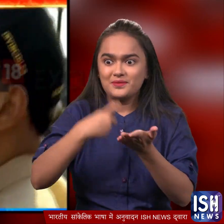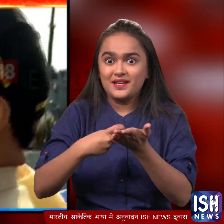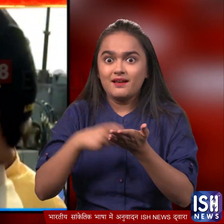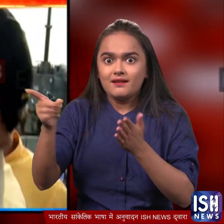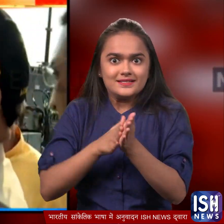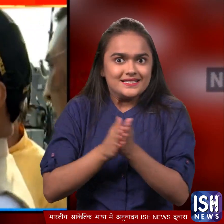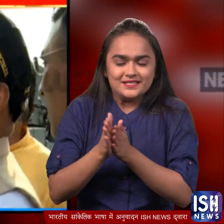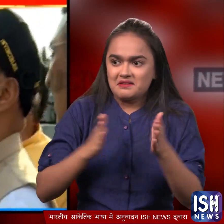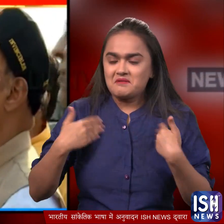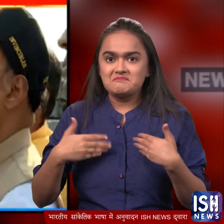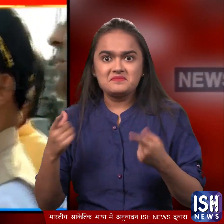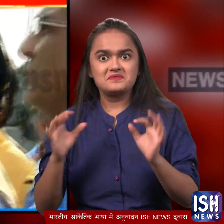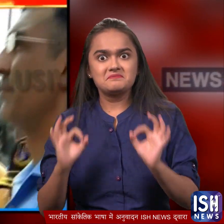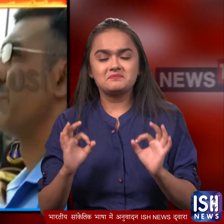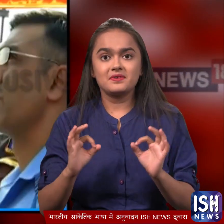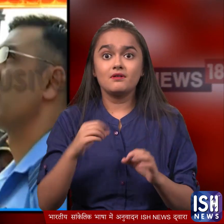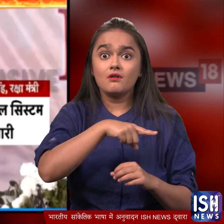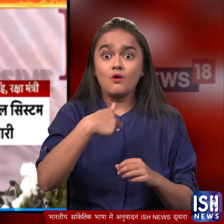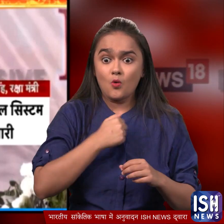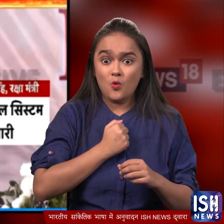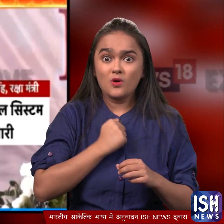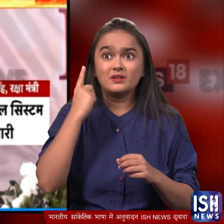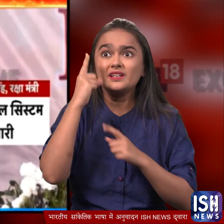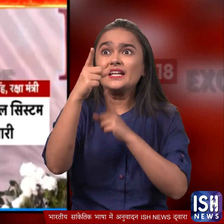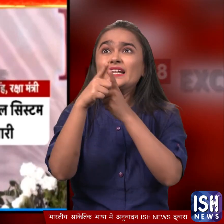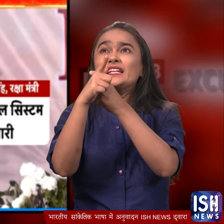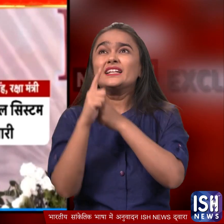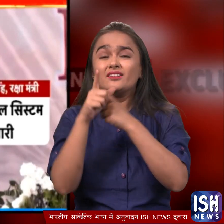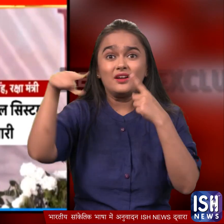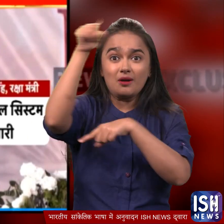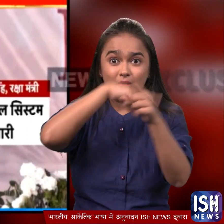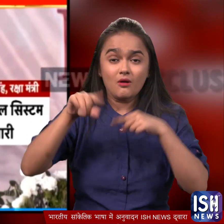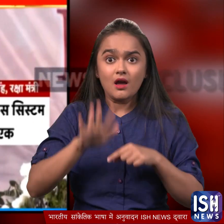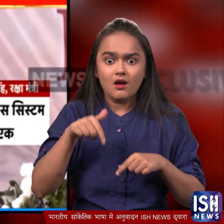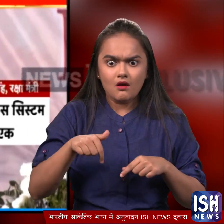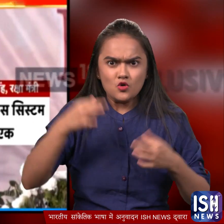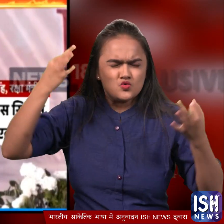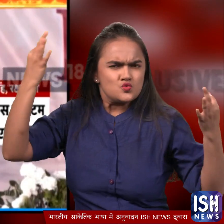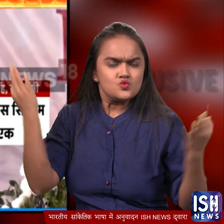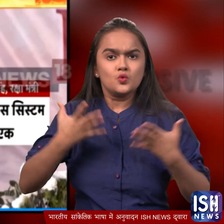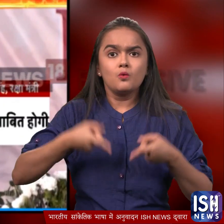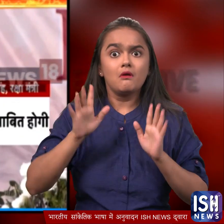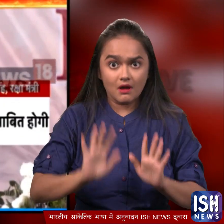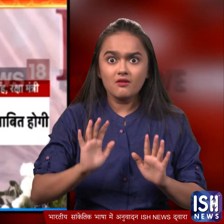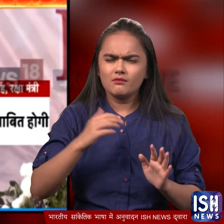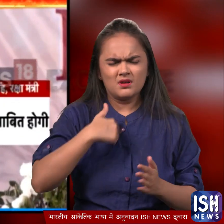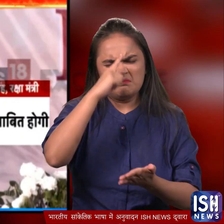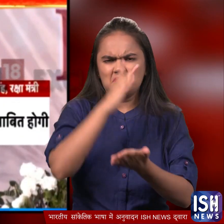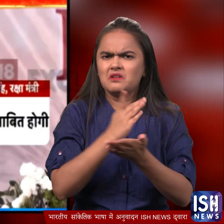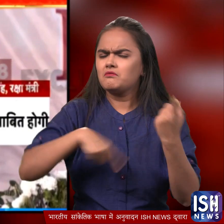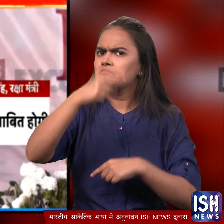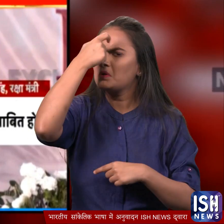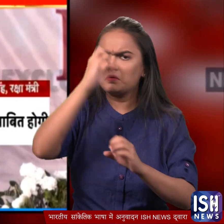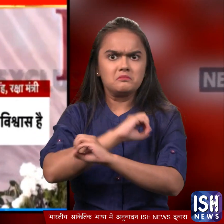है। इस मौके पर राजनाथ सिंह का जोश भी हाई दिखा। यह मिसाइल सिस्टम हमारी एयर डिफेंस सिस्टम में एक गेम